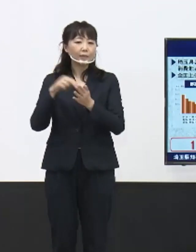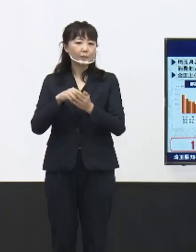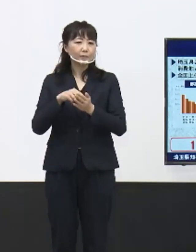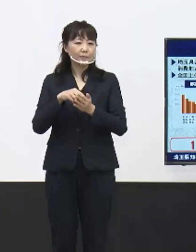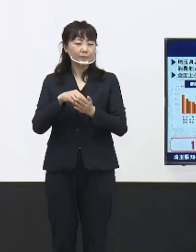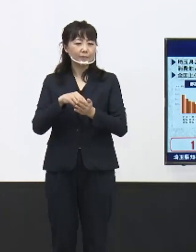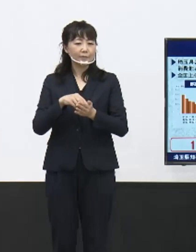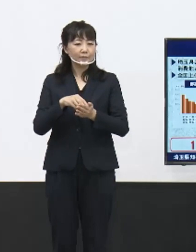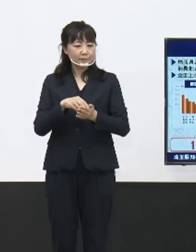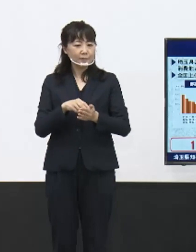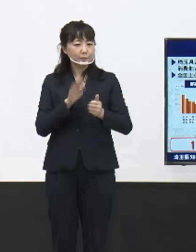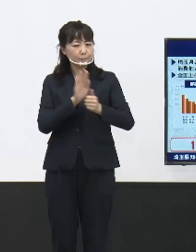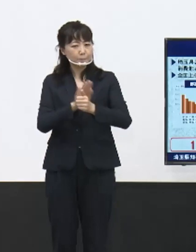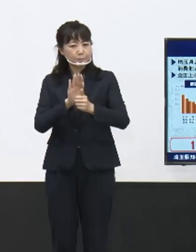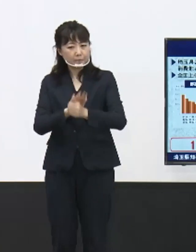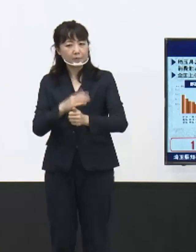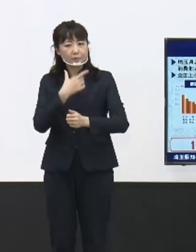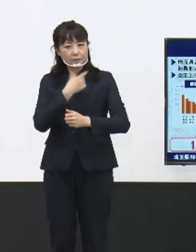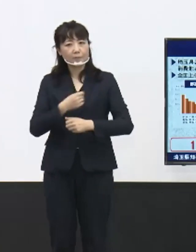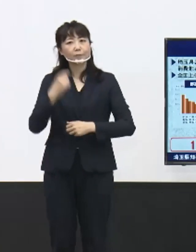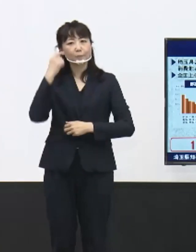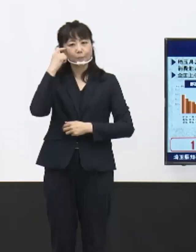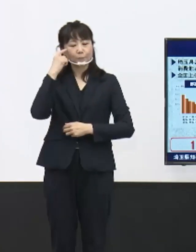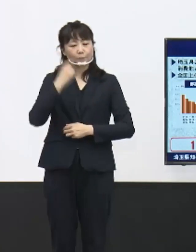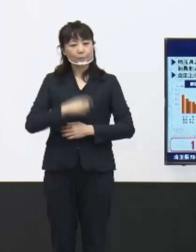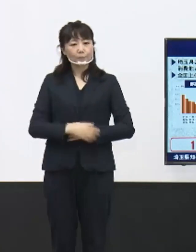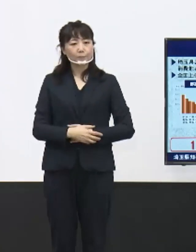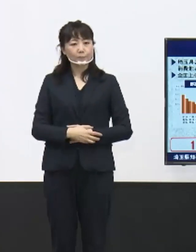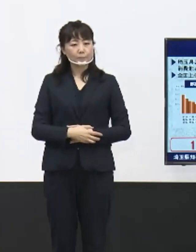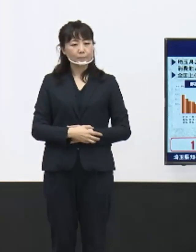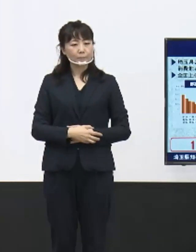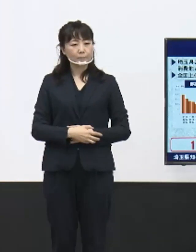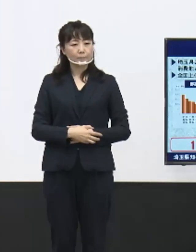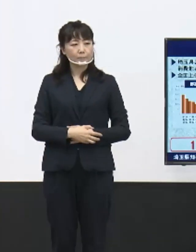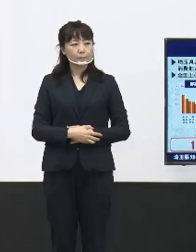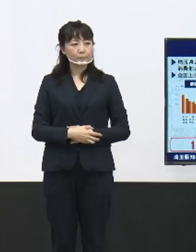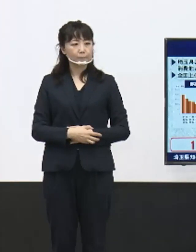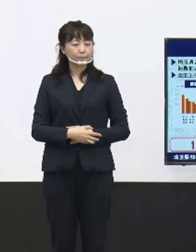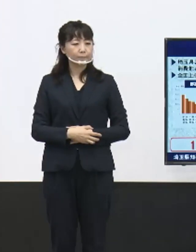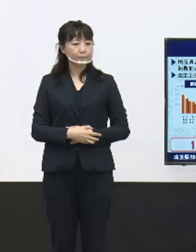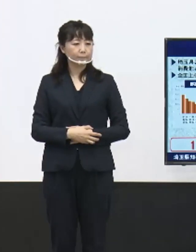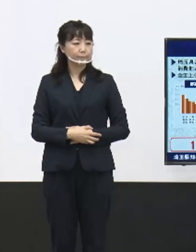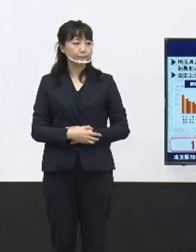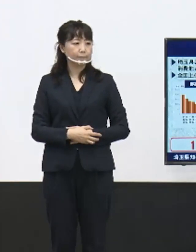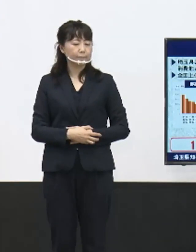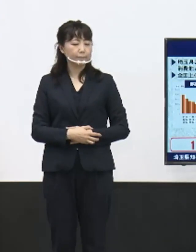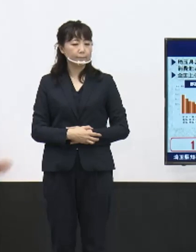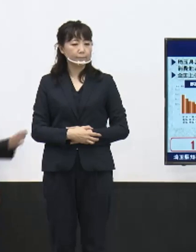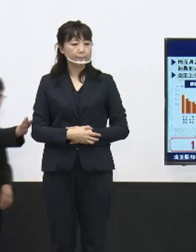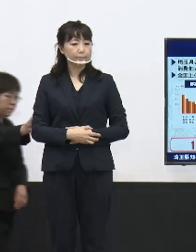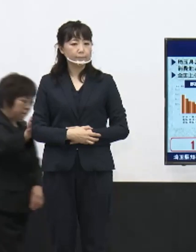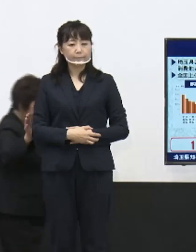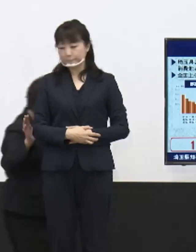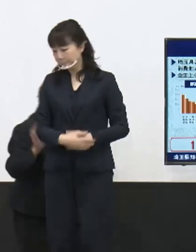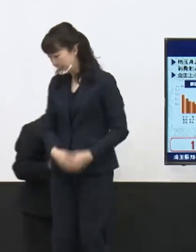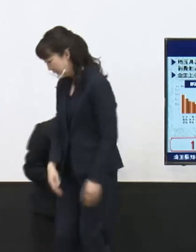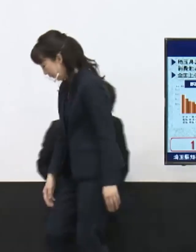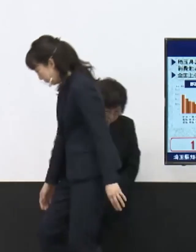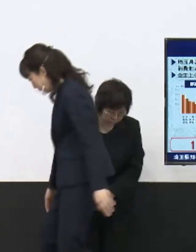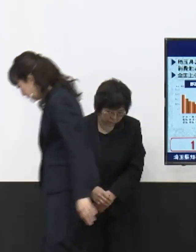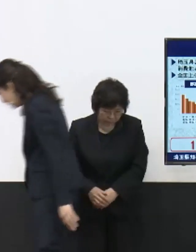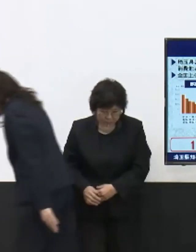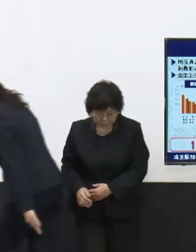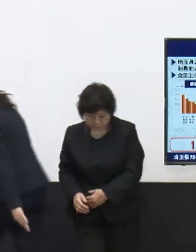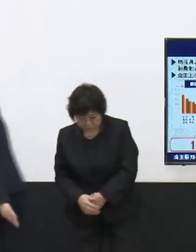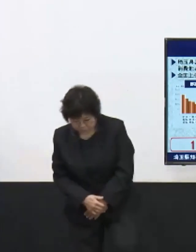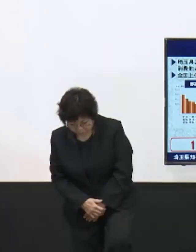ただけるような後押しをしていきたいと考えます。 ありがとうございます。幹事社以上です。よろしくお願いします。